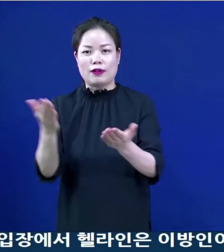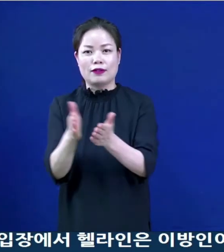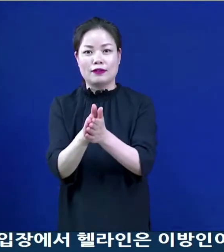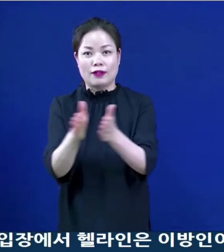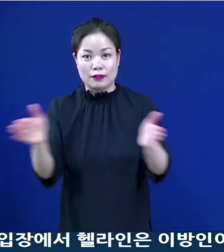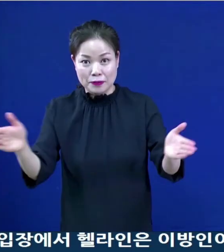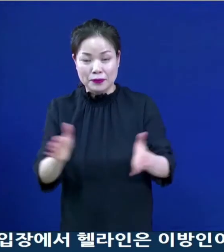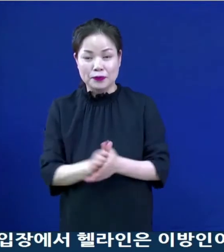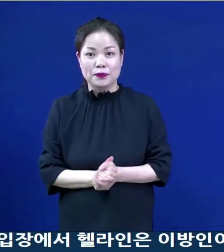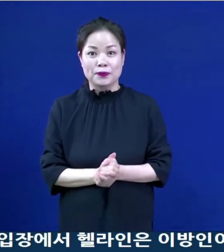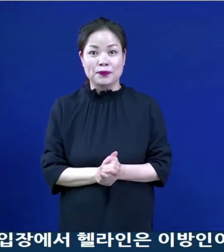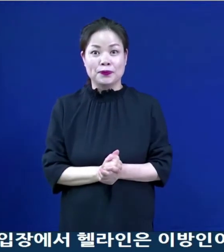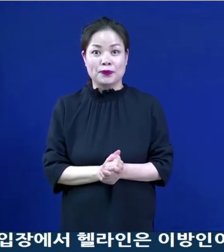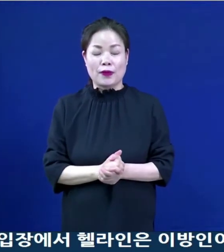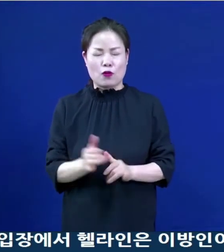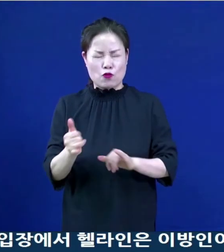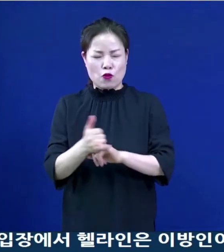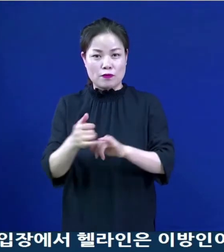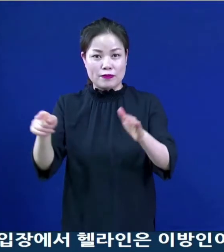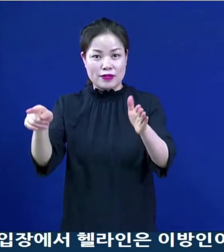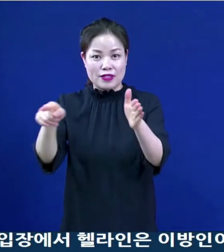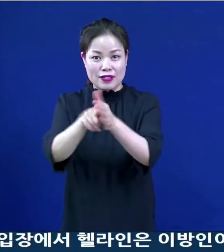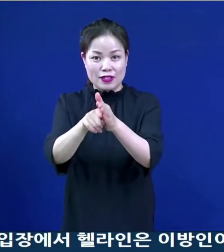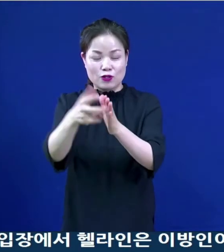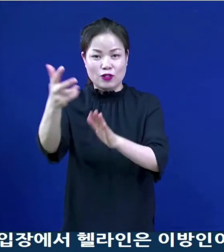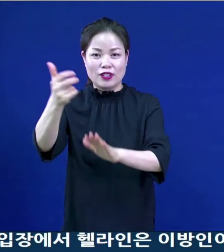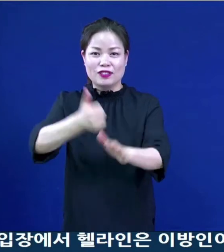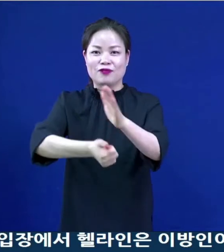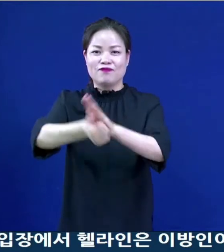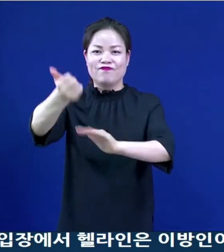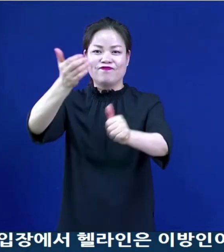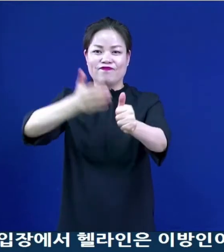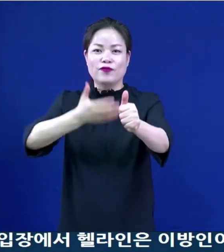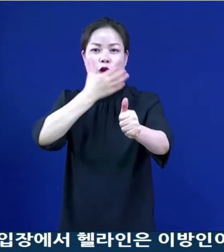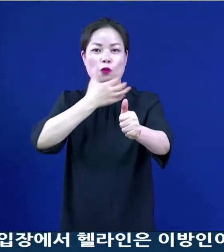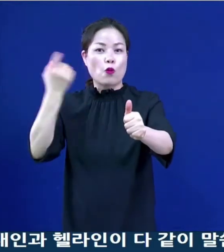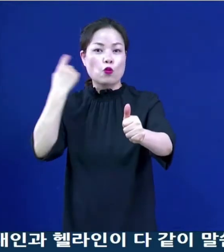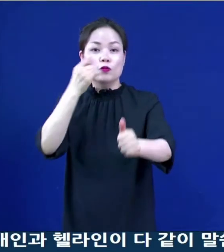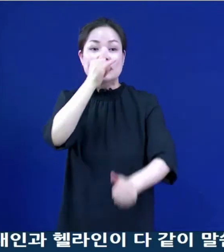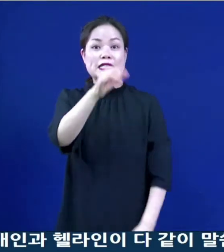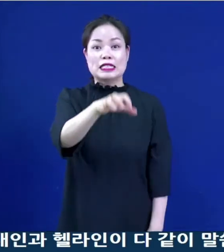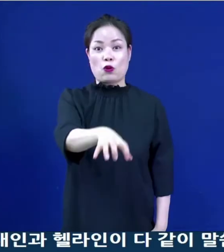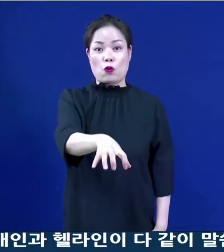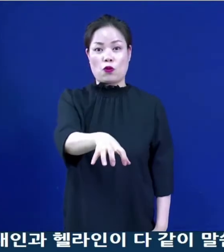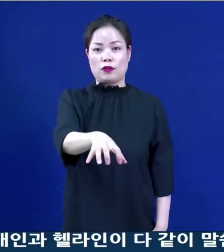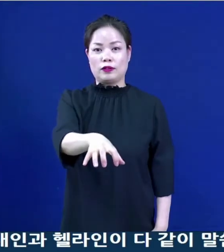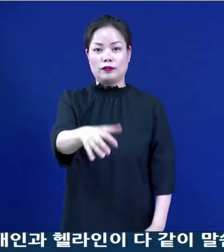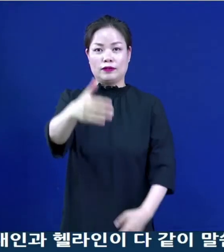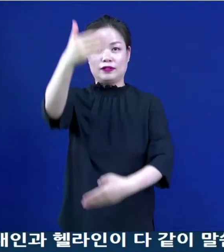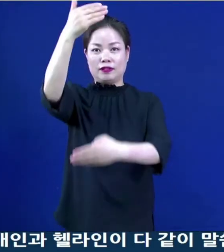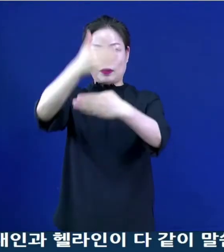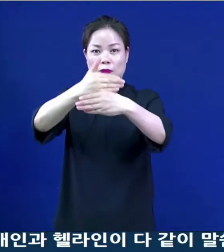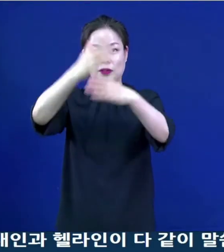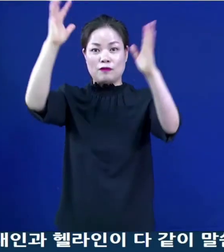자, 여러분은 이렇게 꼭 믿어주시기를 주 안에서 소망합니다. 복음이 있는 곳에 장벽이